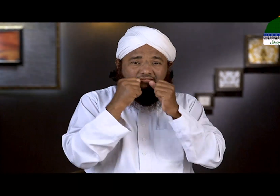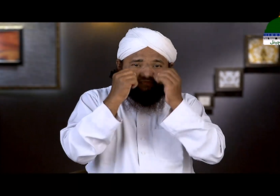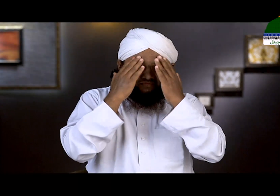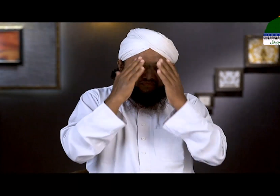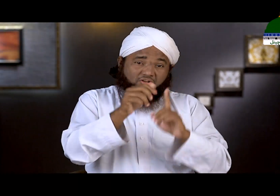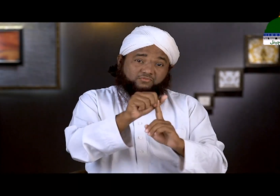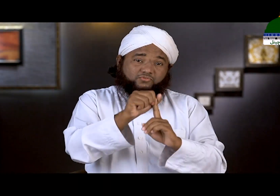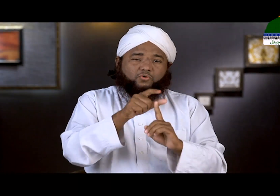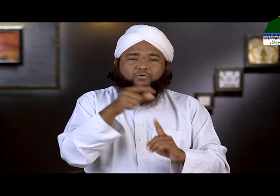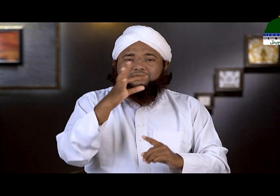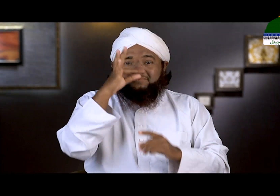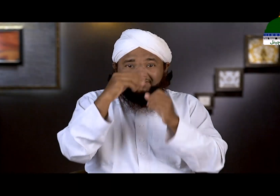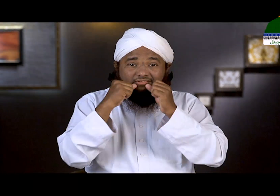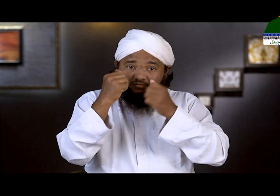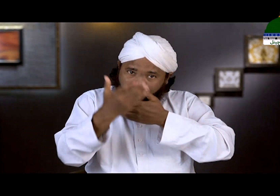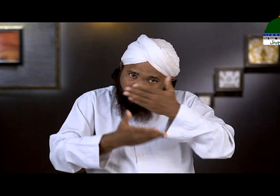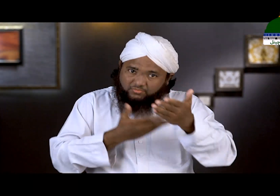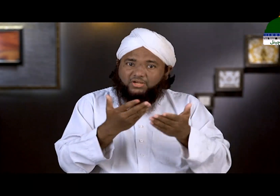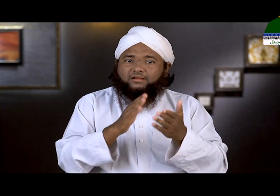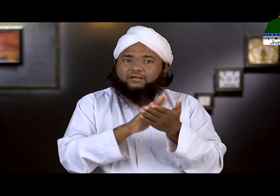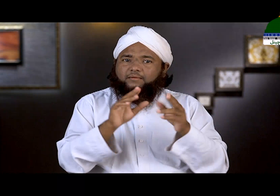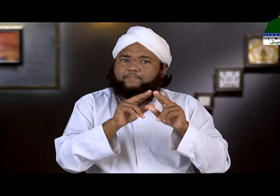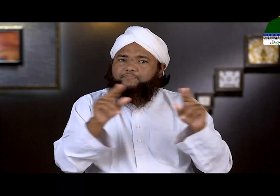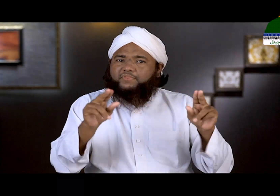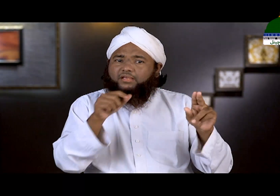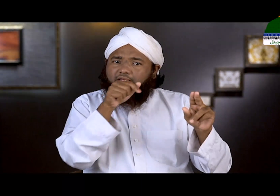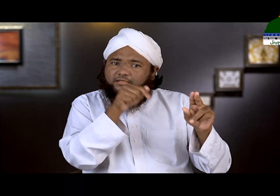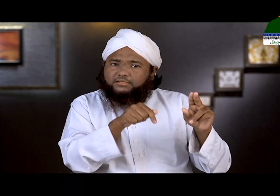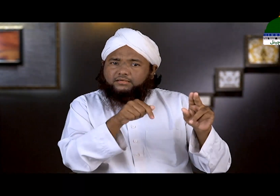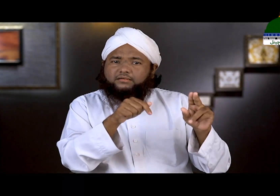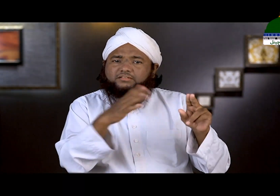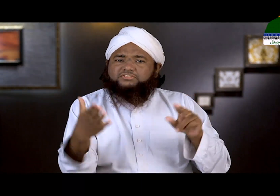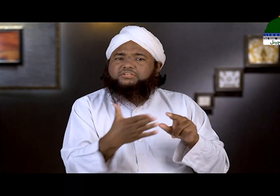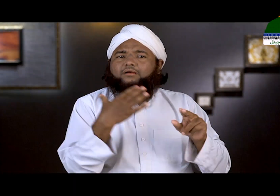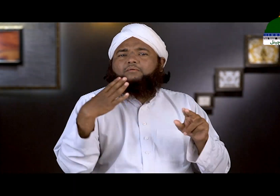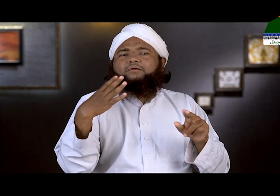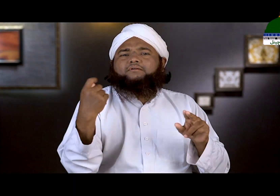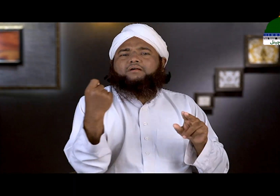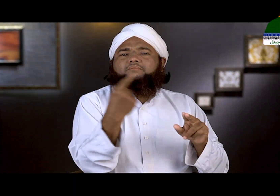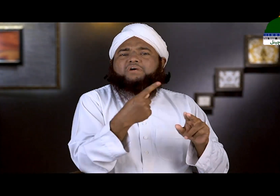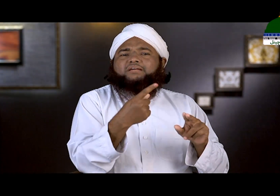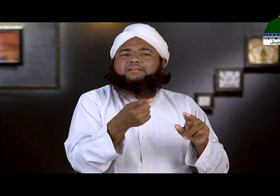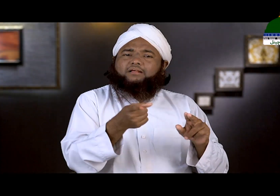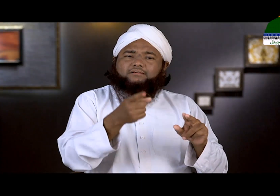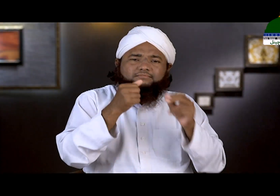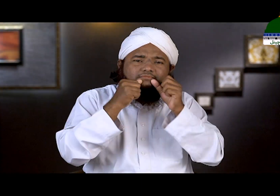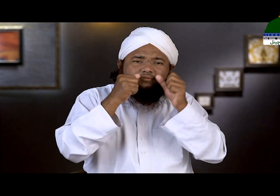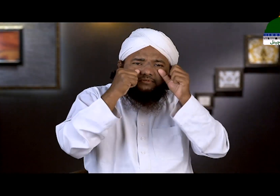نسبت کر کے میرا مہینہ فرمایا۔ چنانچہ حدیث پاک میں ہے، شہر رمضان شہر اللہ و